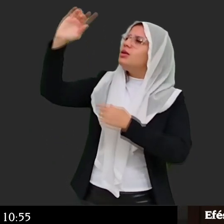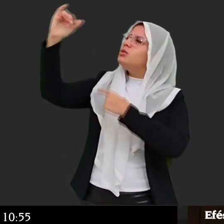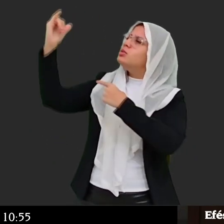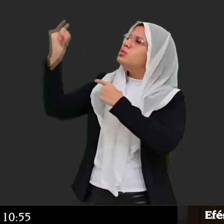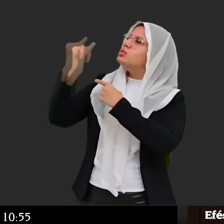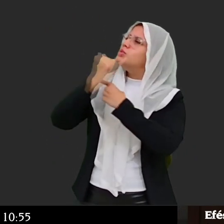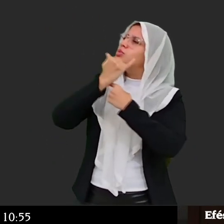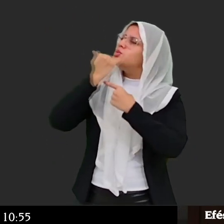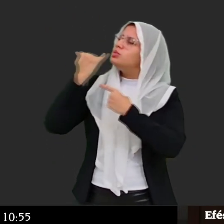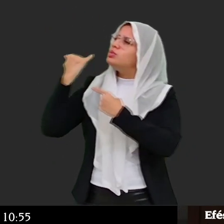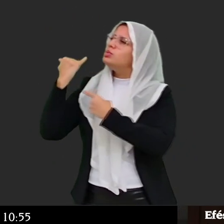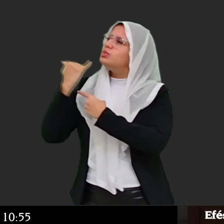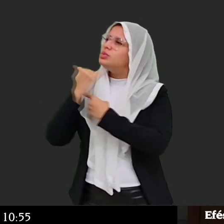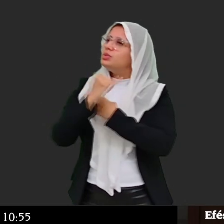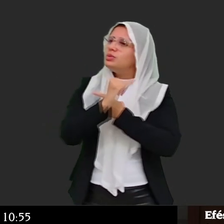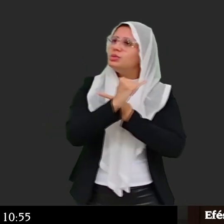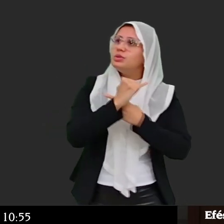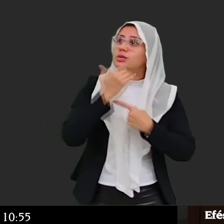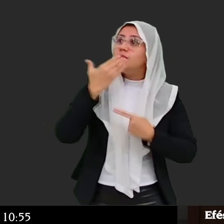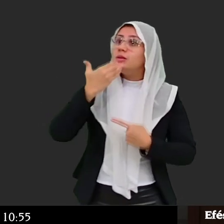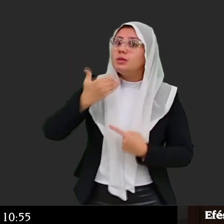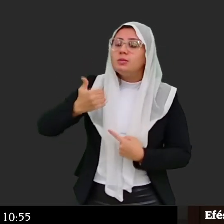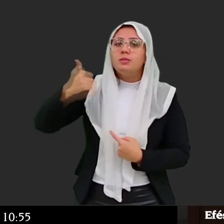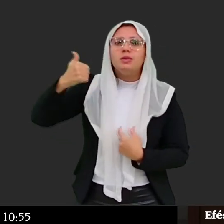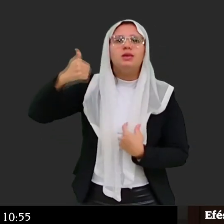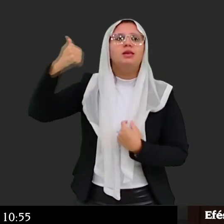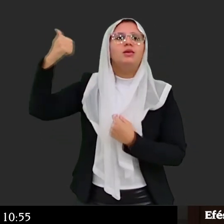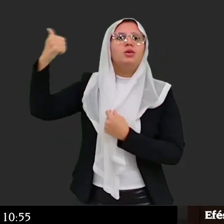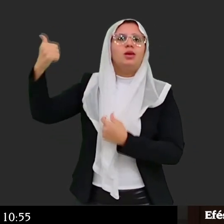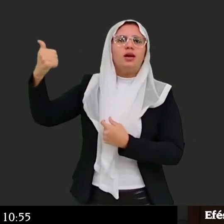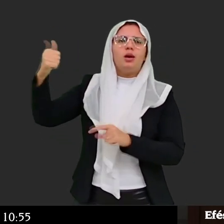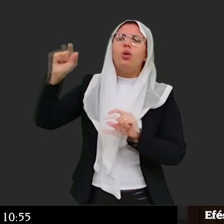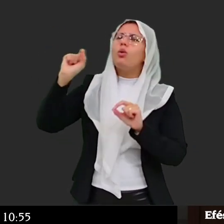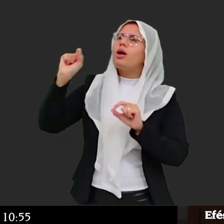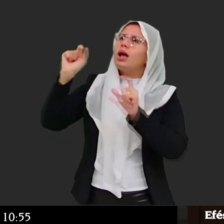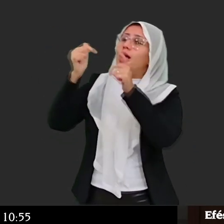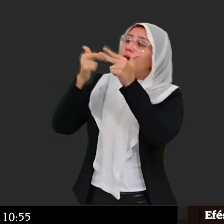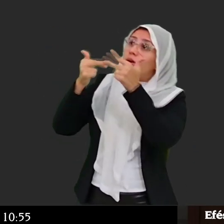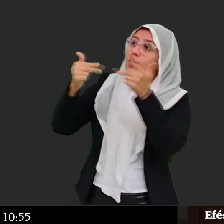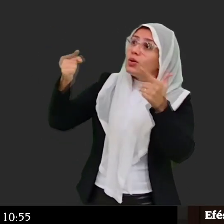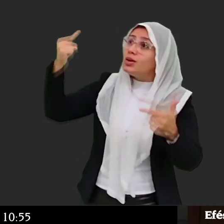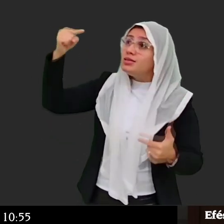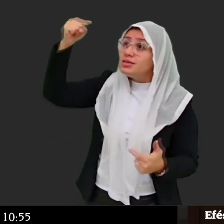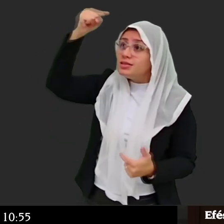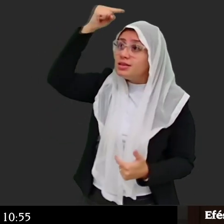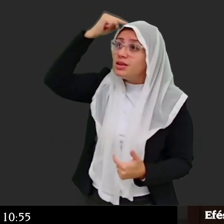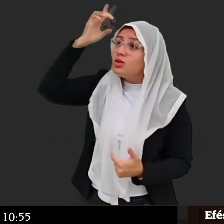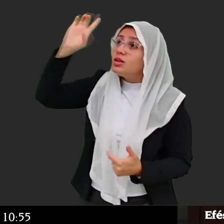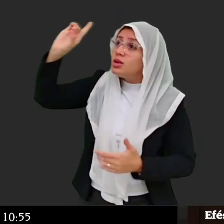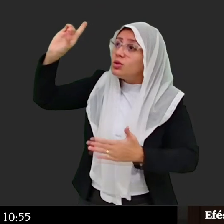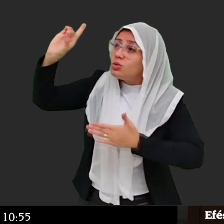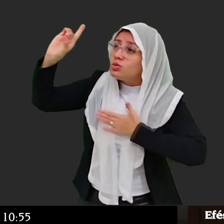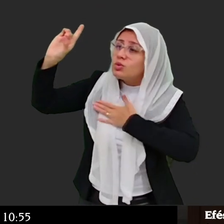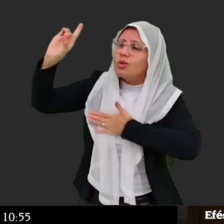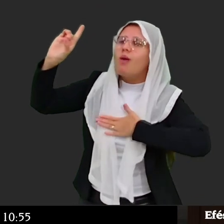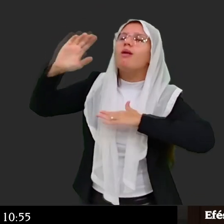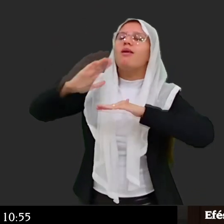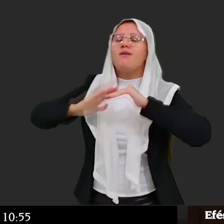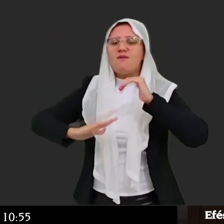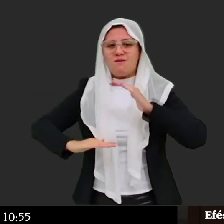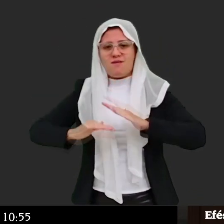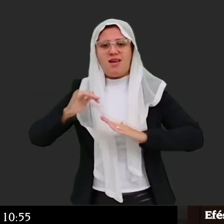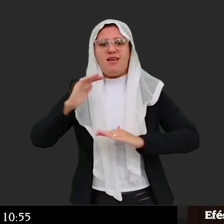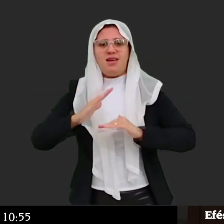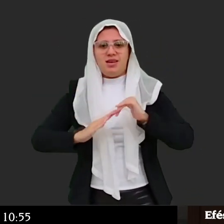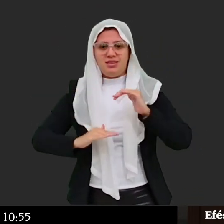mais clara a nossa sensação daquilo que é santo, daquilo que é agradável a Deus. Quando o crente perde